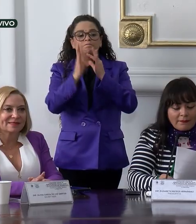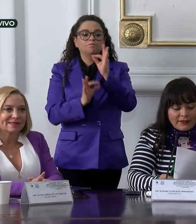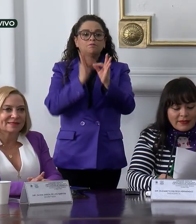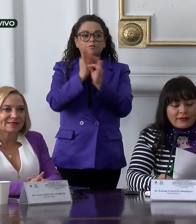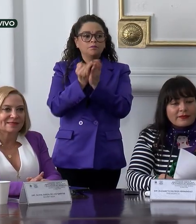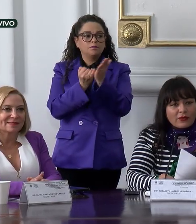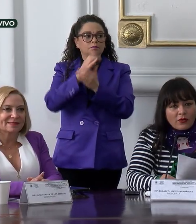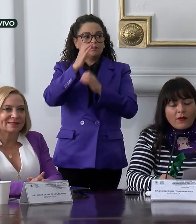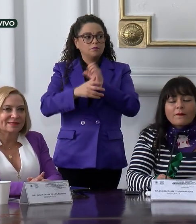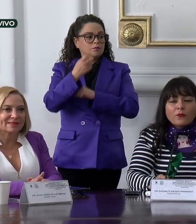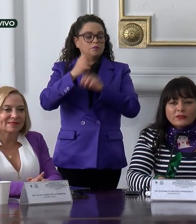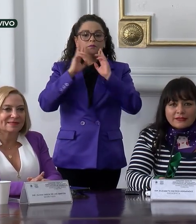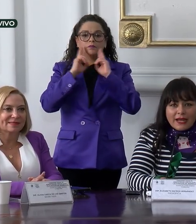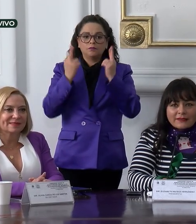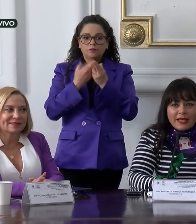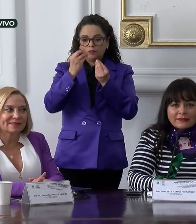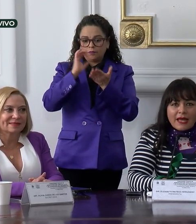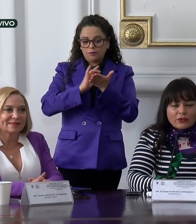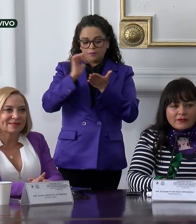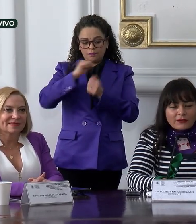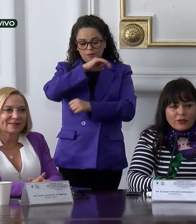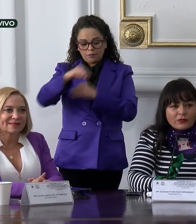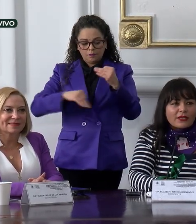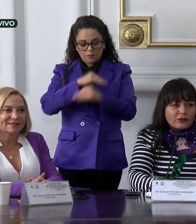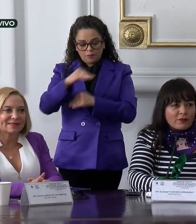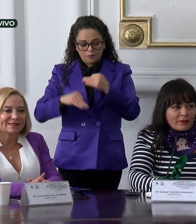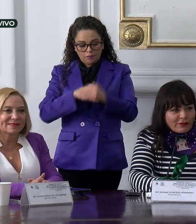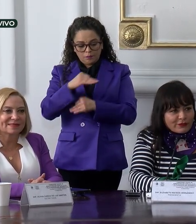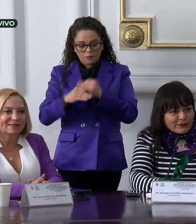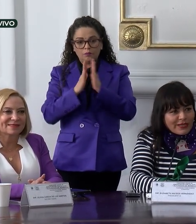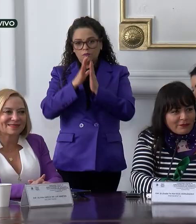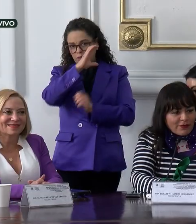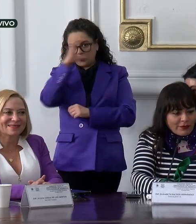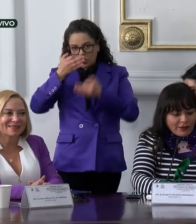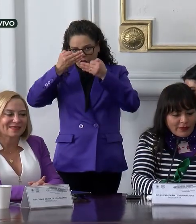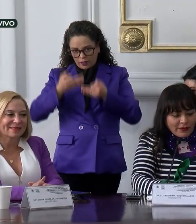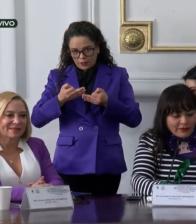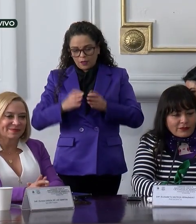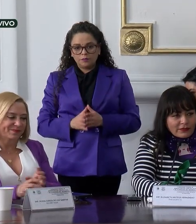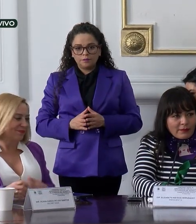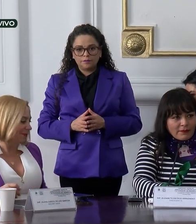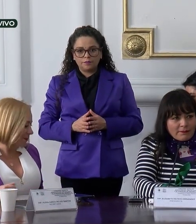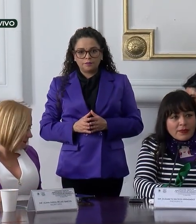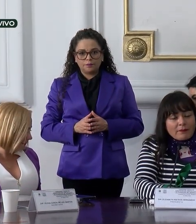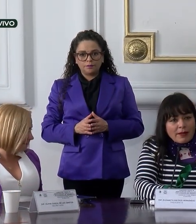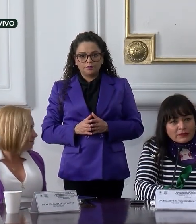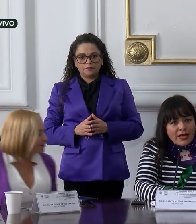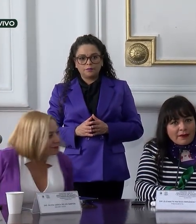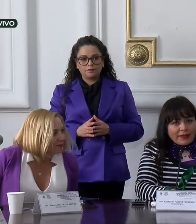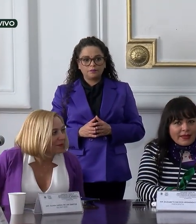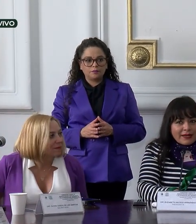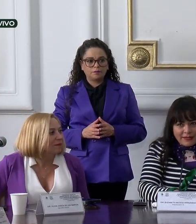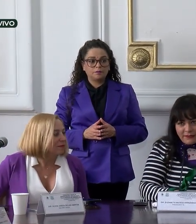clausurada la presente sesión. Muchas gracias a todas y a todos y nos tomamos la foto oficial, por favor, si son tan amables.